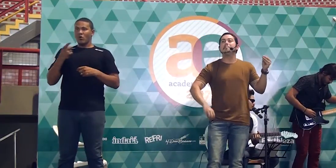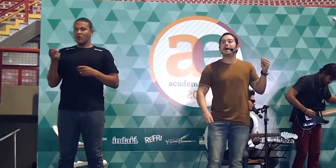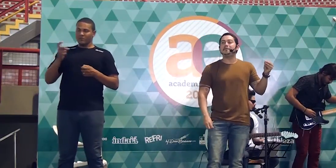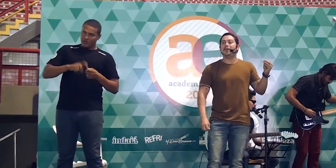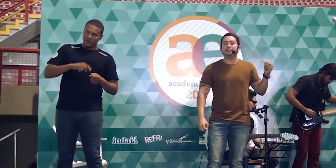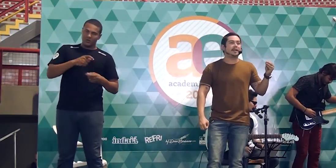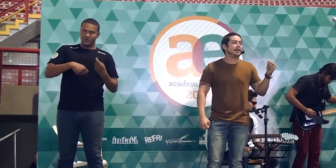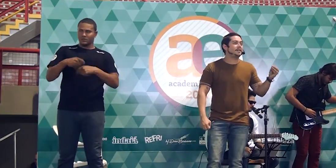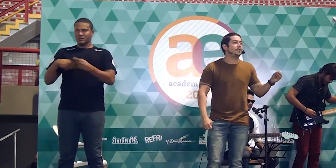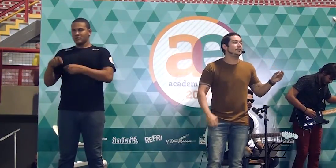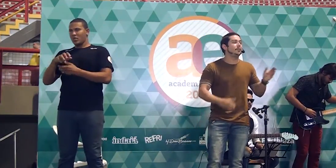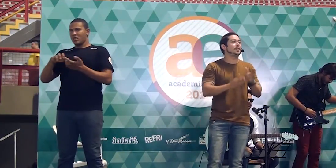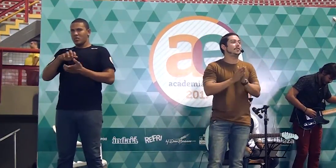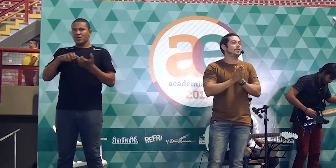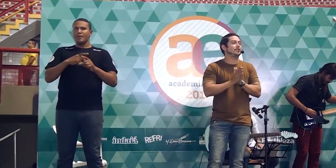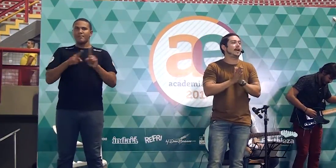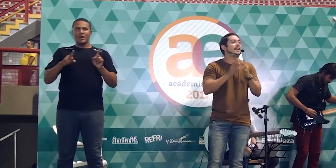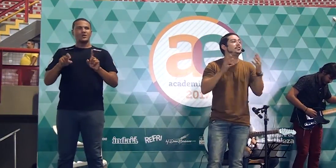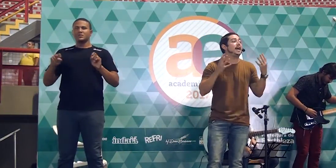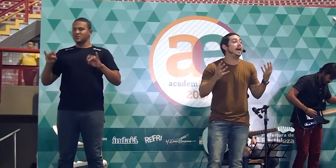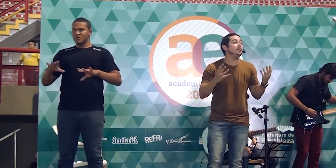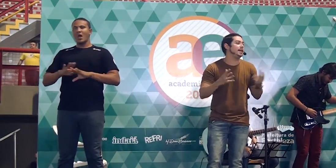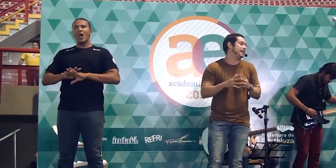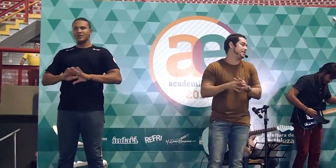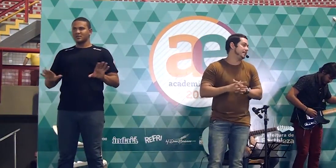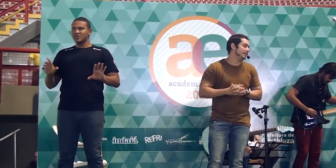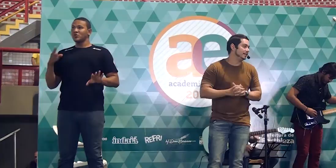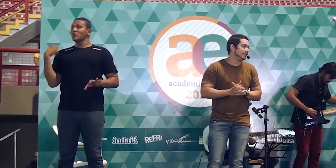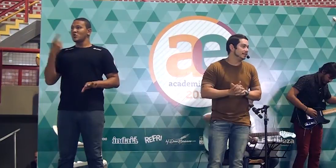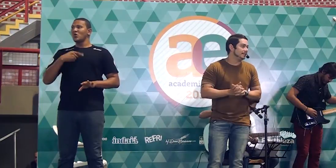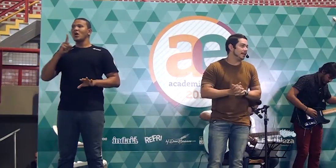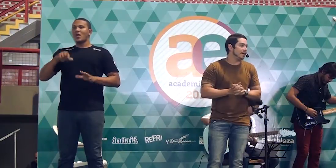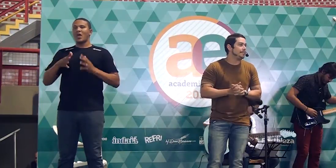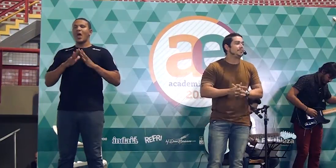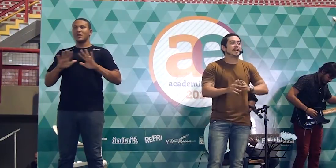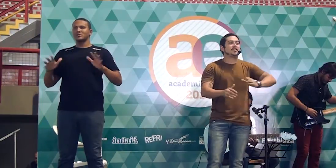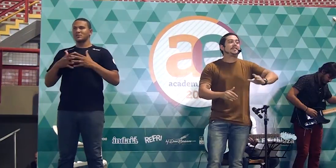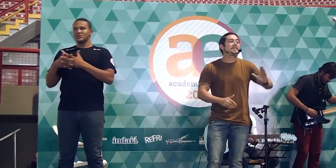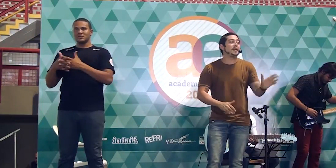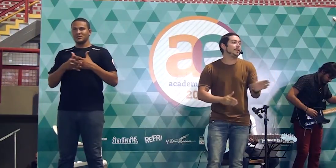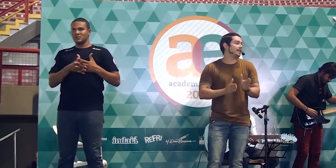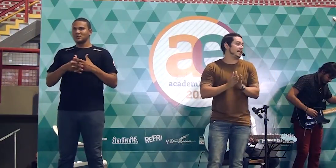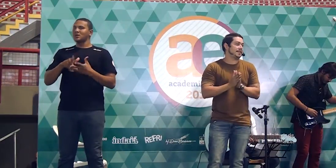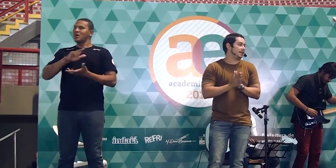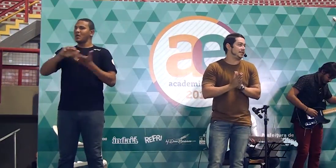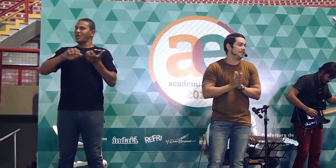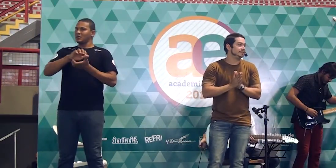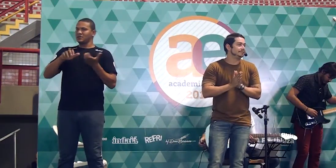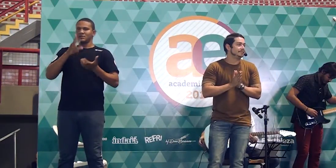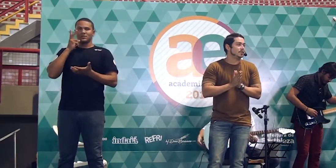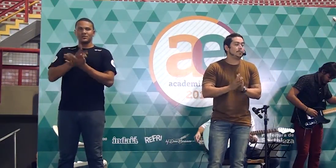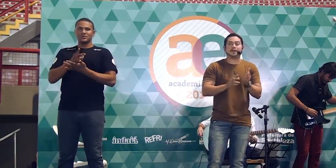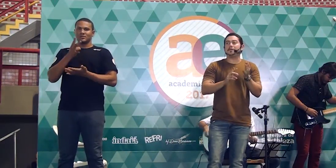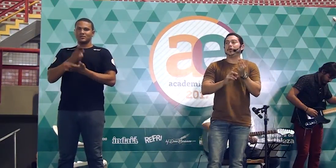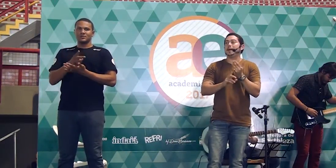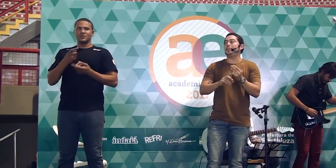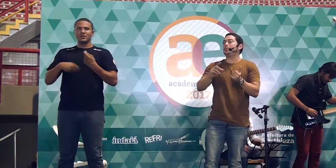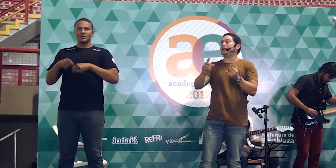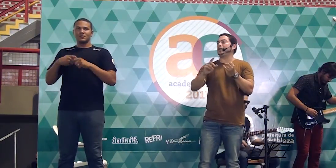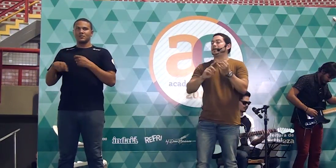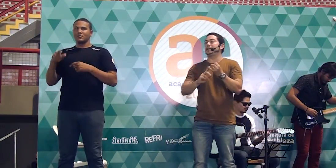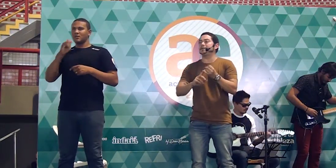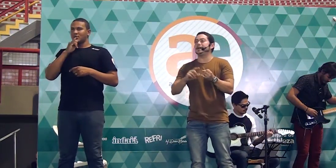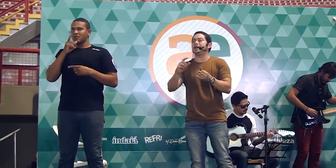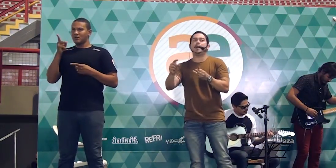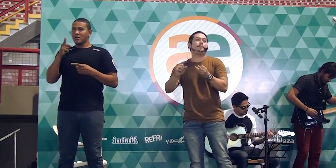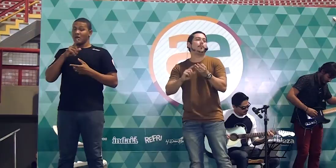econômica. Mas vamos ter crise econômica na nossa história. A gente é uma crise, tá? A gente sempre está nessa crise. O Brasil virou república